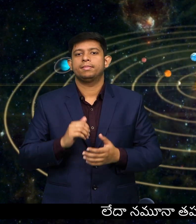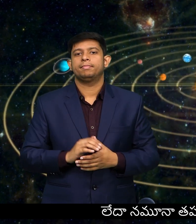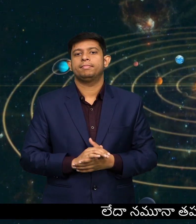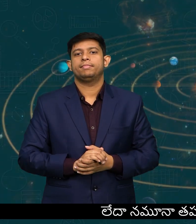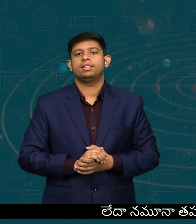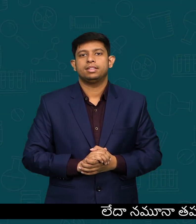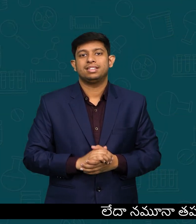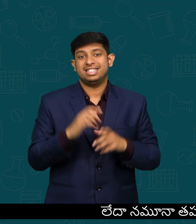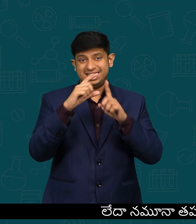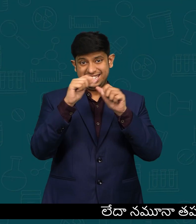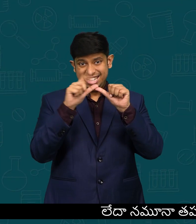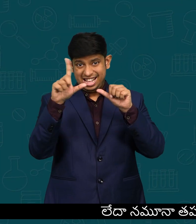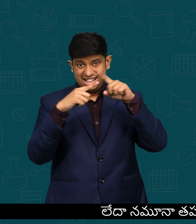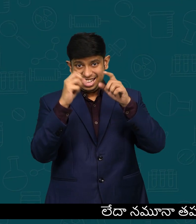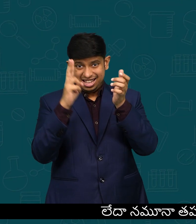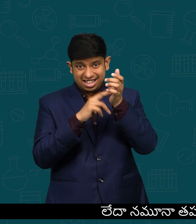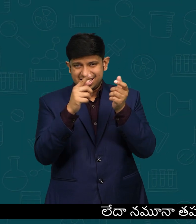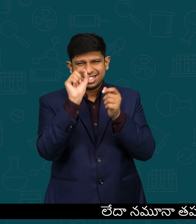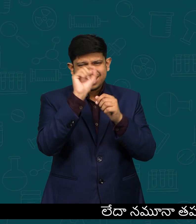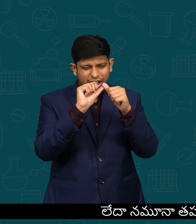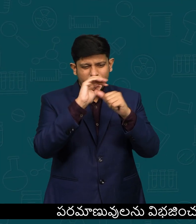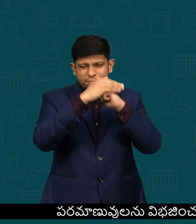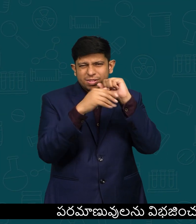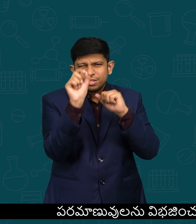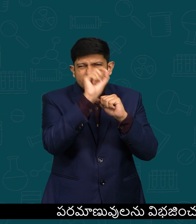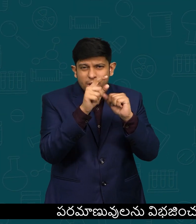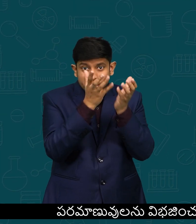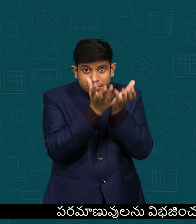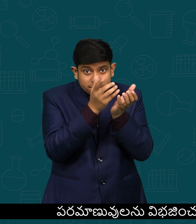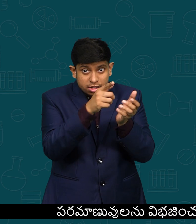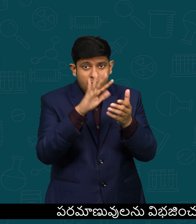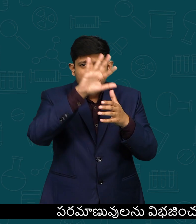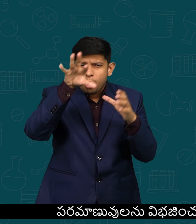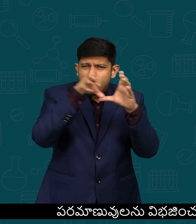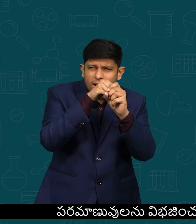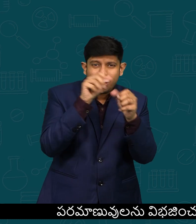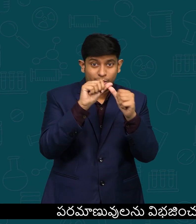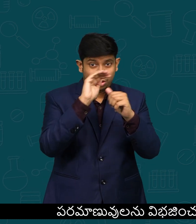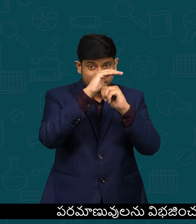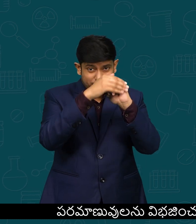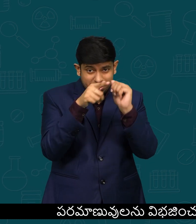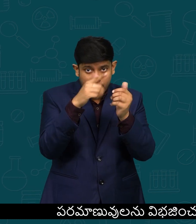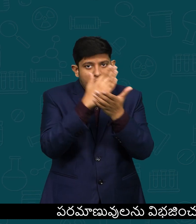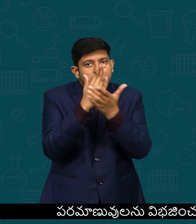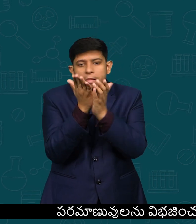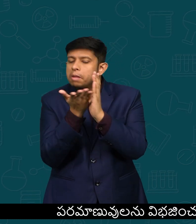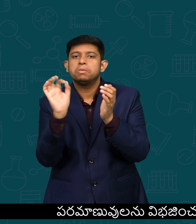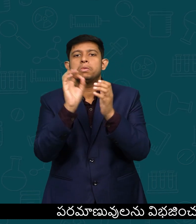నమూనా తప్పనిసరిగా మార్చబడాలి. పరమాణువులను విభజించలేమని డాల్టన్